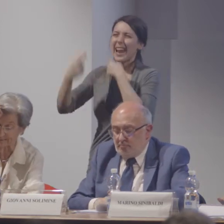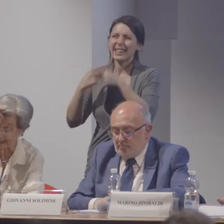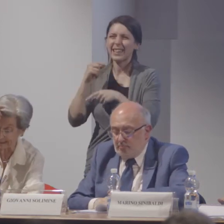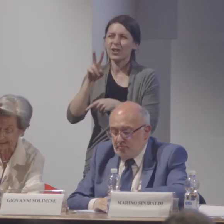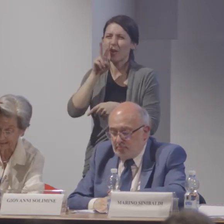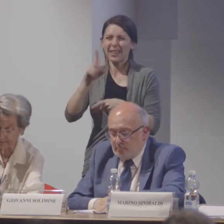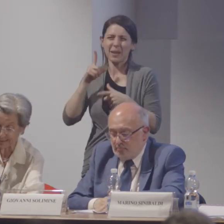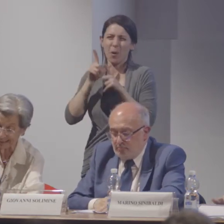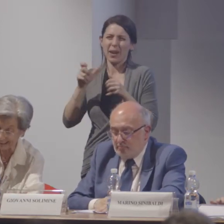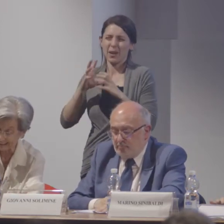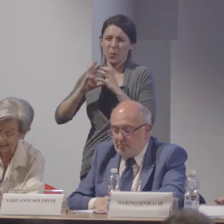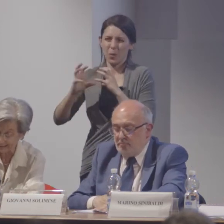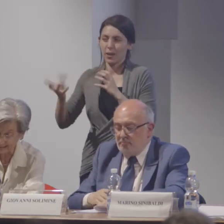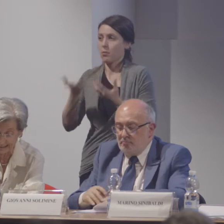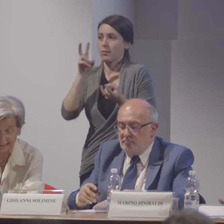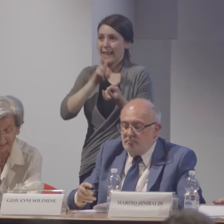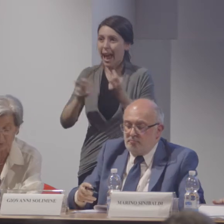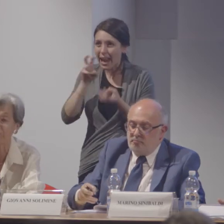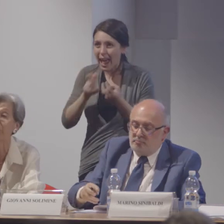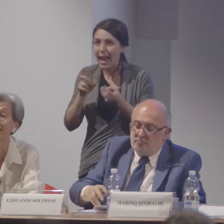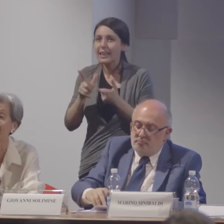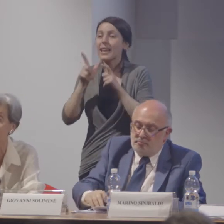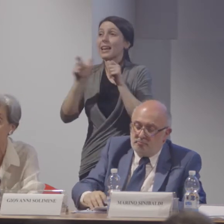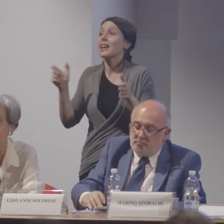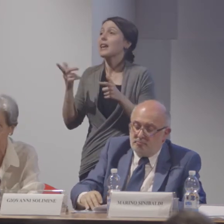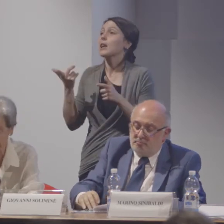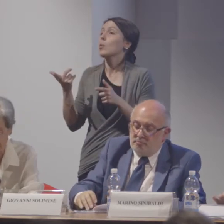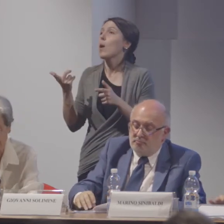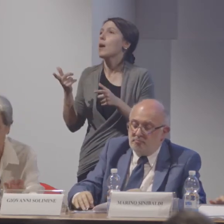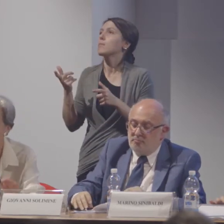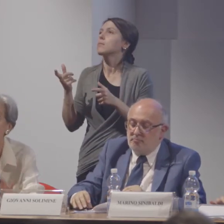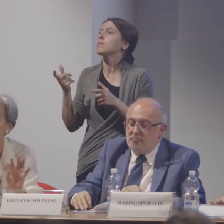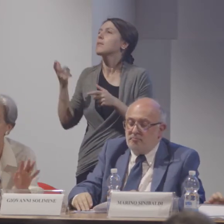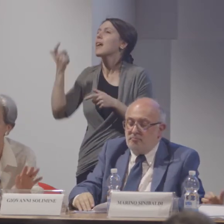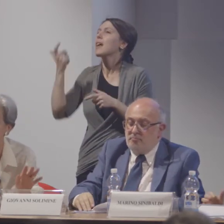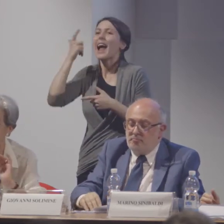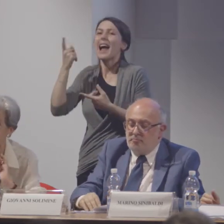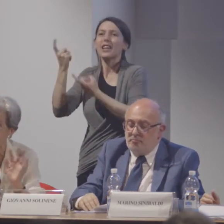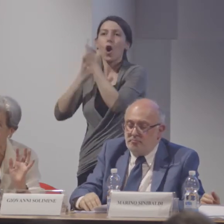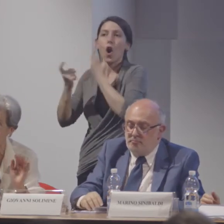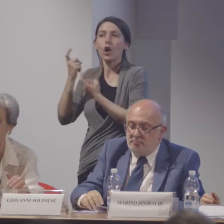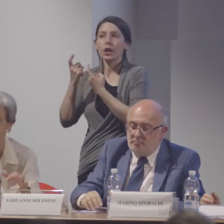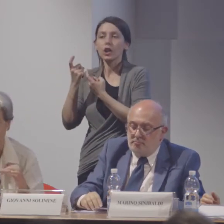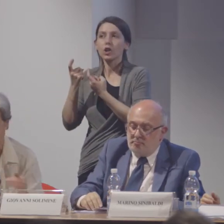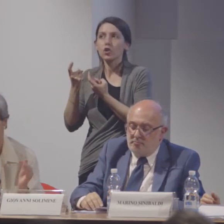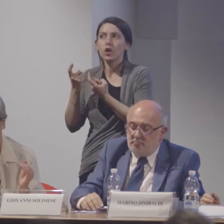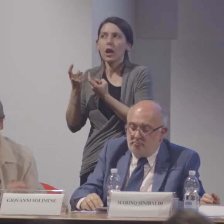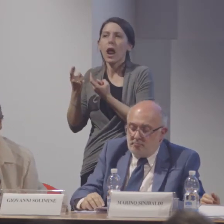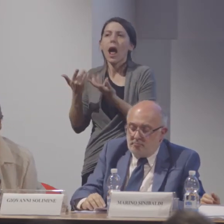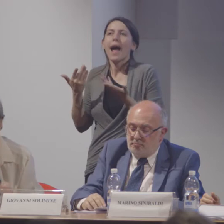linguistiche diverse, dai dialetti alle lingue dei paesi di origine, invece di ignorarle in una